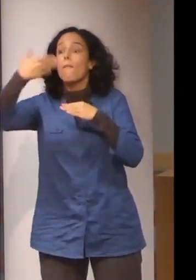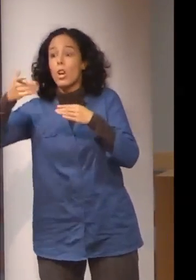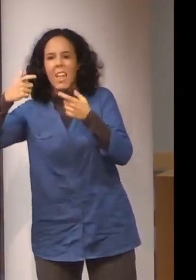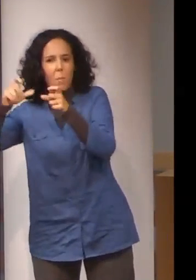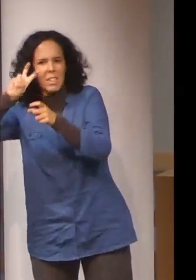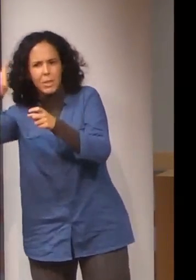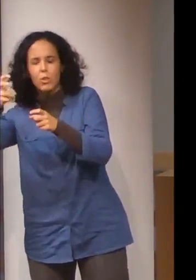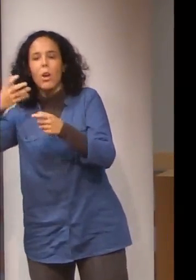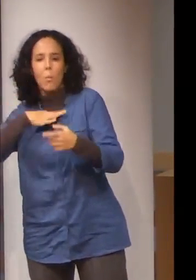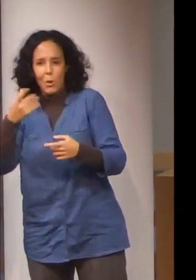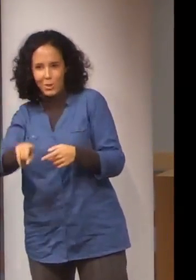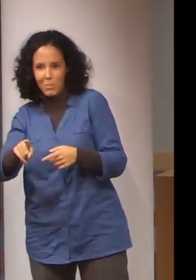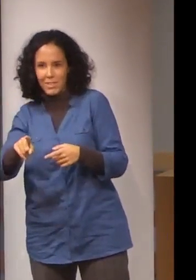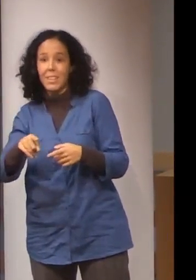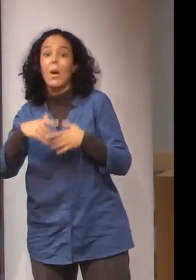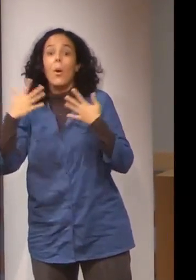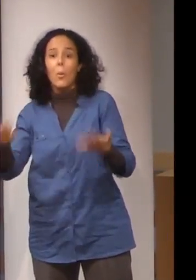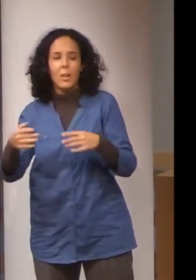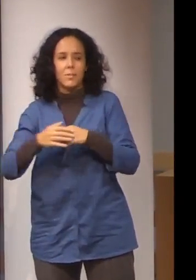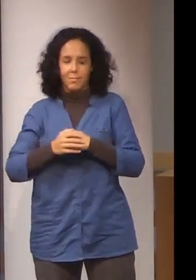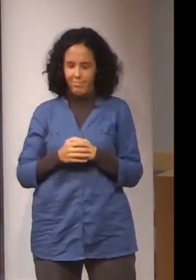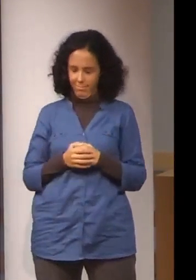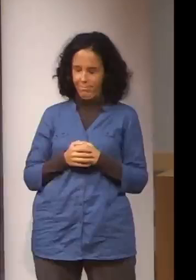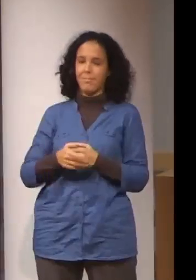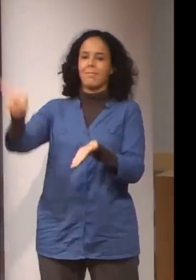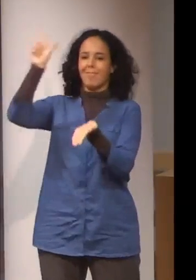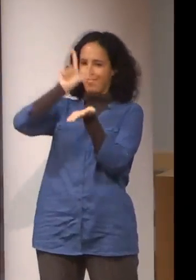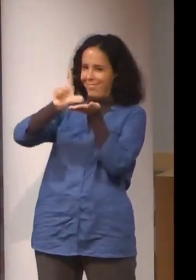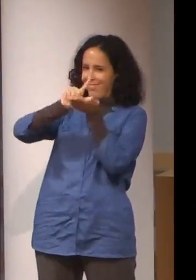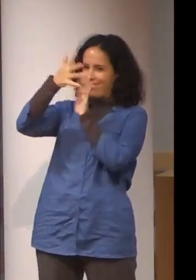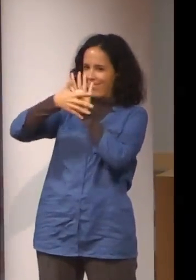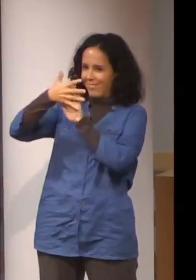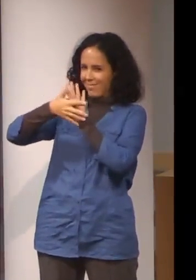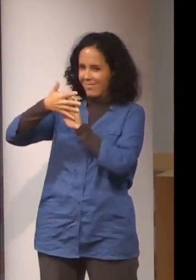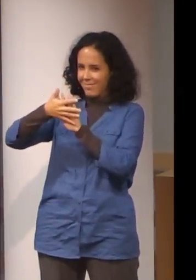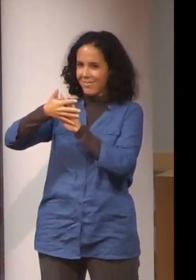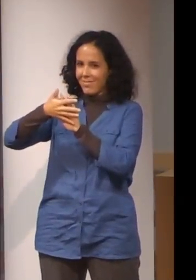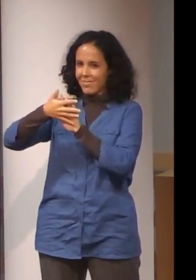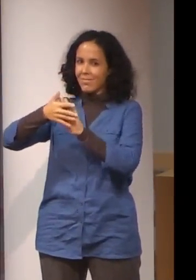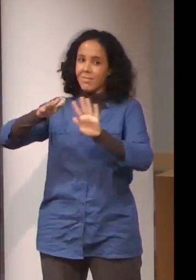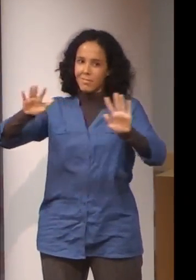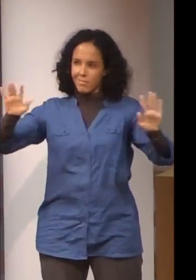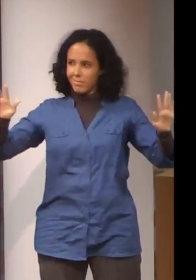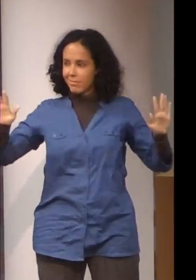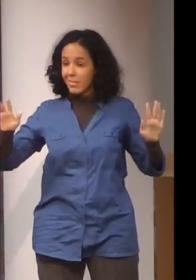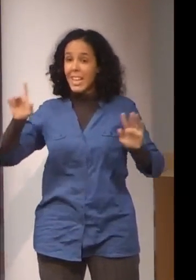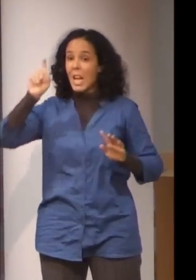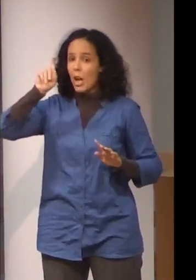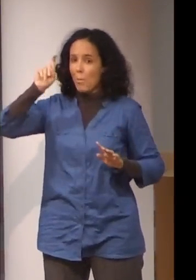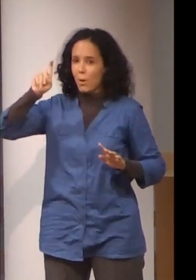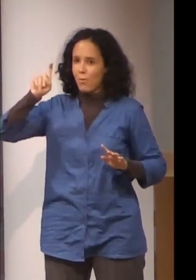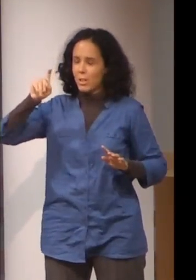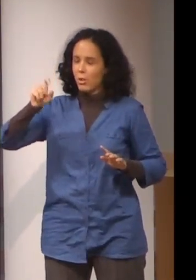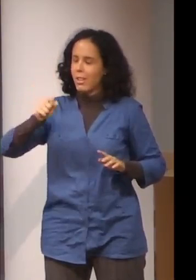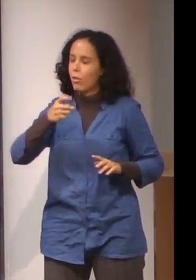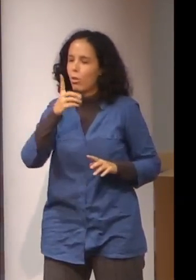En el departamento de lingüística he tenido varias asignaturas, pero podía participar en otras asignaturas de otros departamentos. Por ejemplo, literatura de la lengua